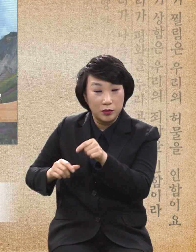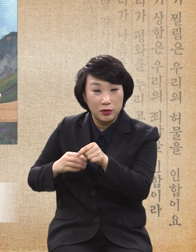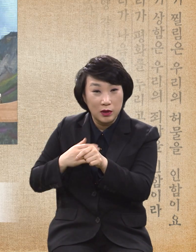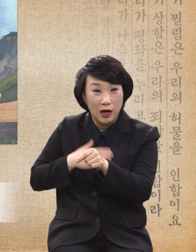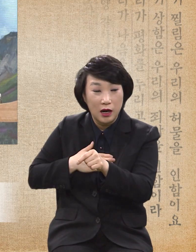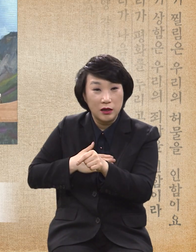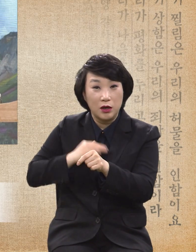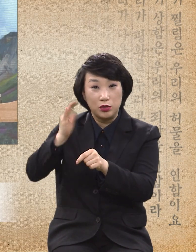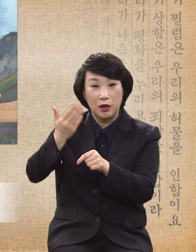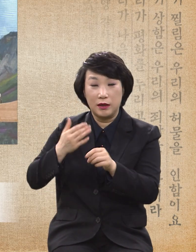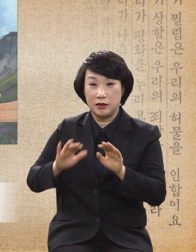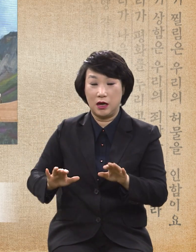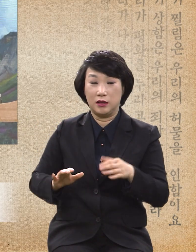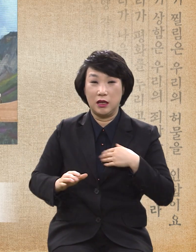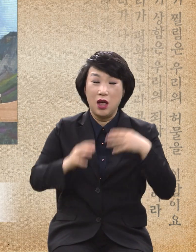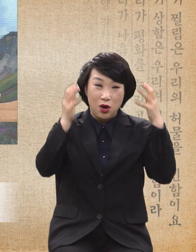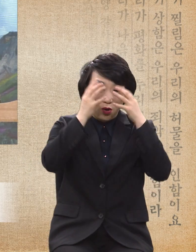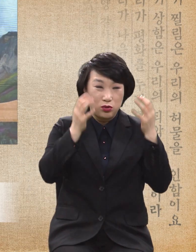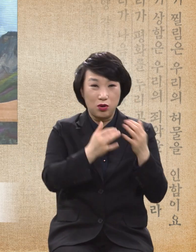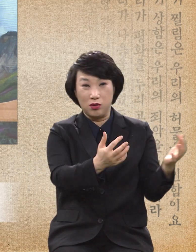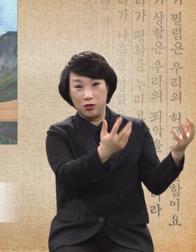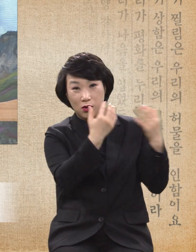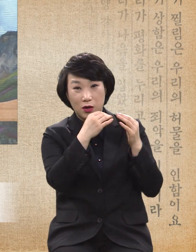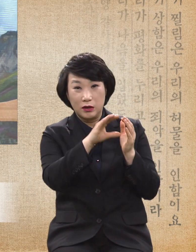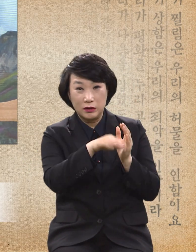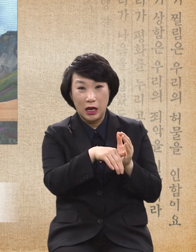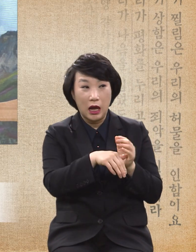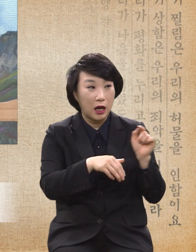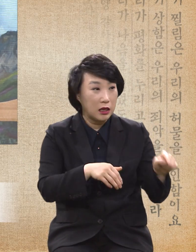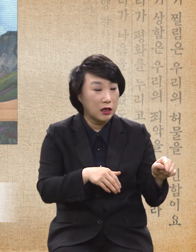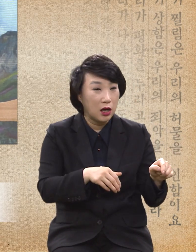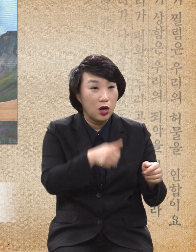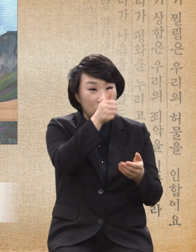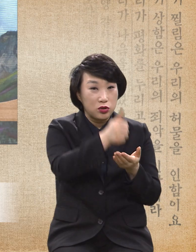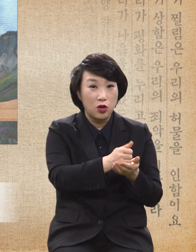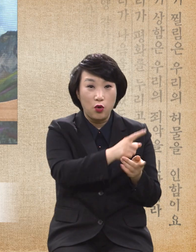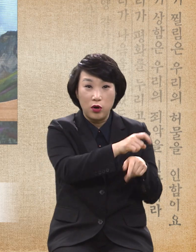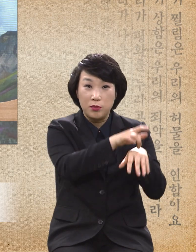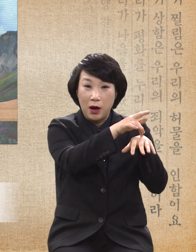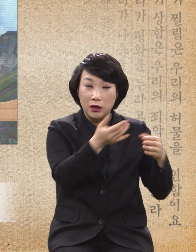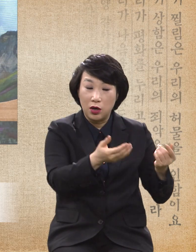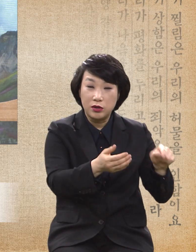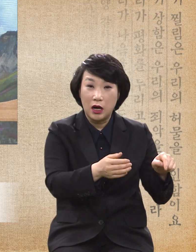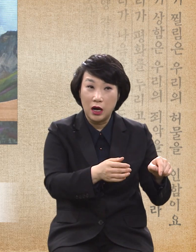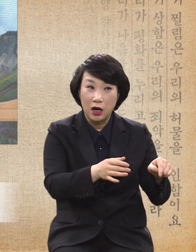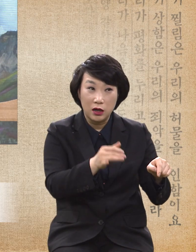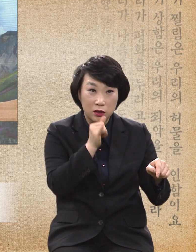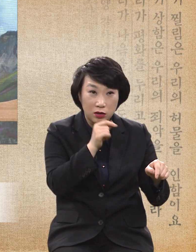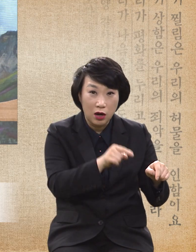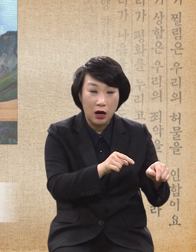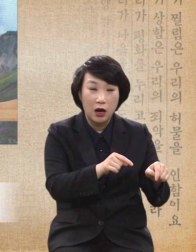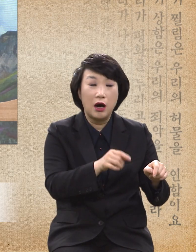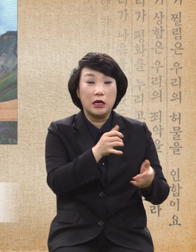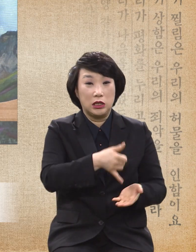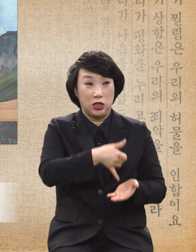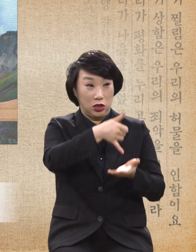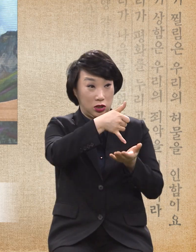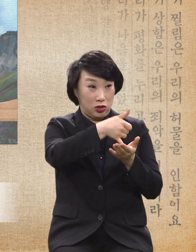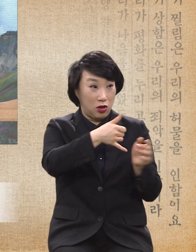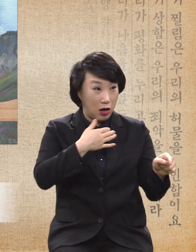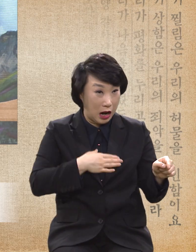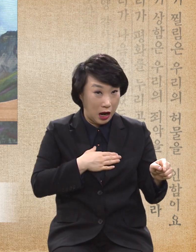됩니다. 내 고통이 다가올 때 이것이 죄냐, 마귀 역사냐, 귀신 역사냐,